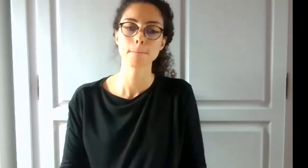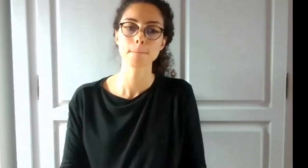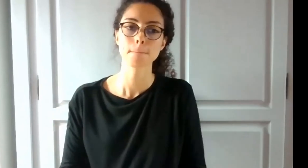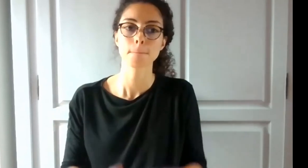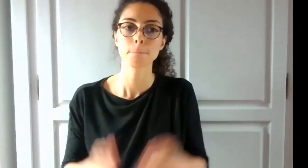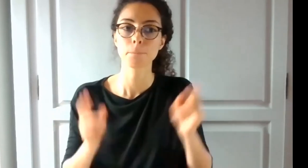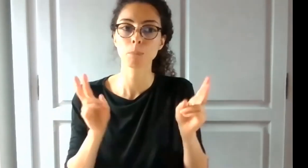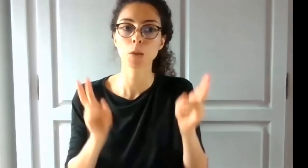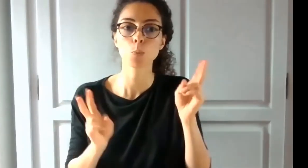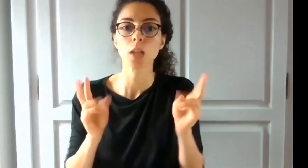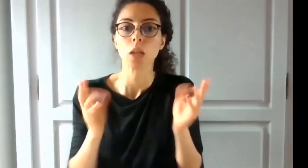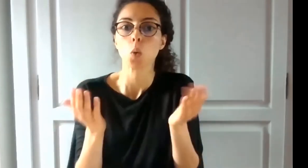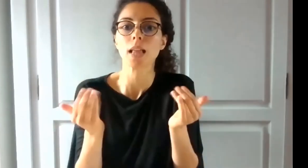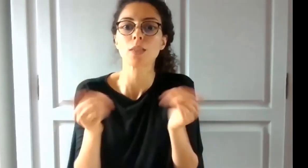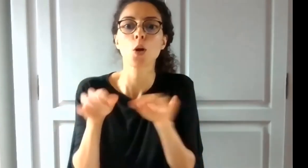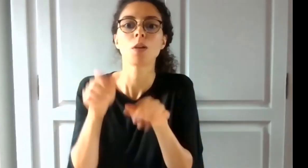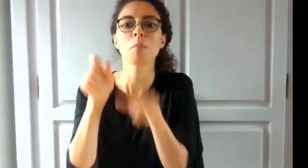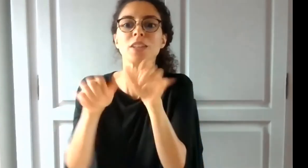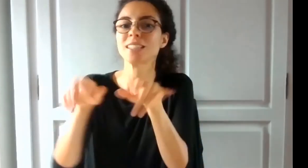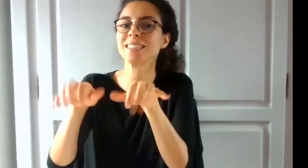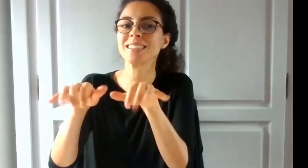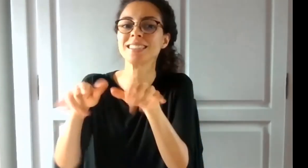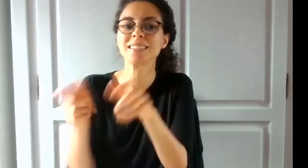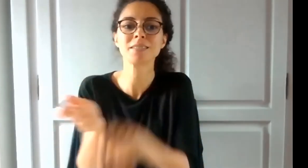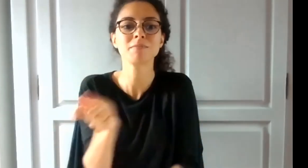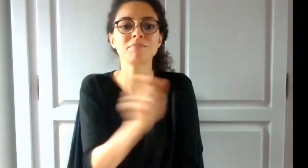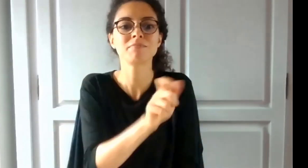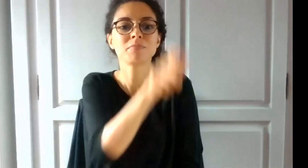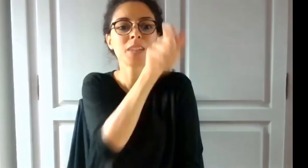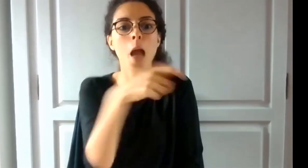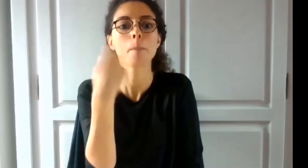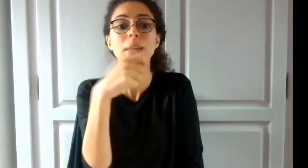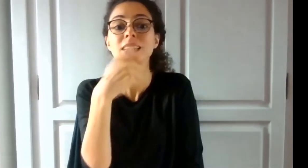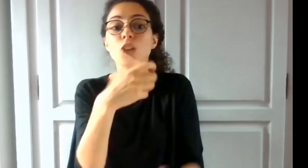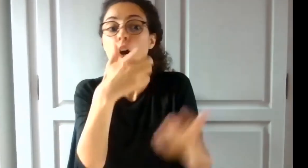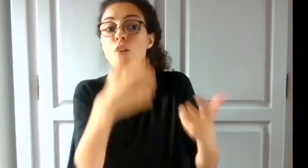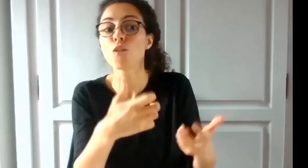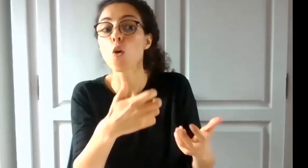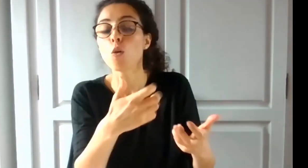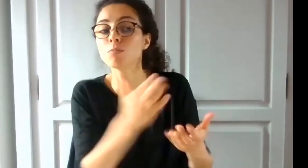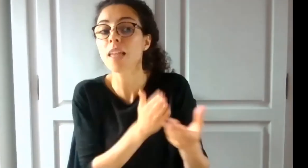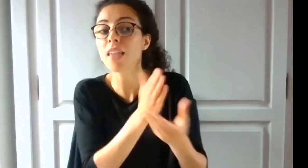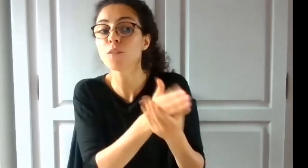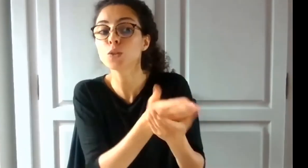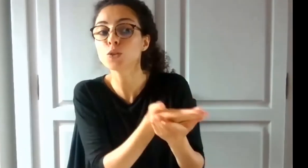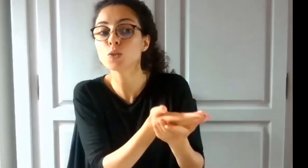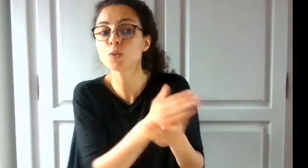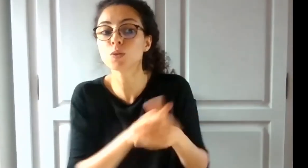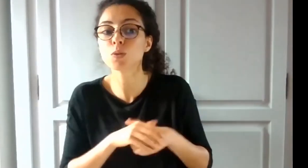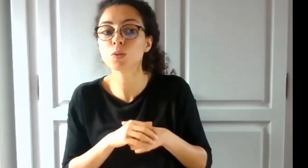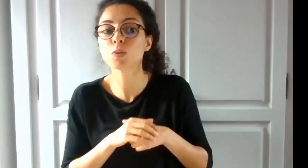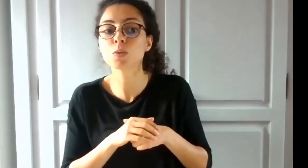Peut-être en attendant les questions, présidente, vous vouliez éventuellement réagir aux propos de Jérémy ?